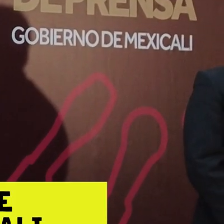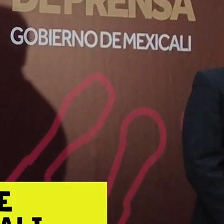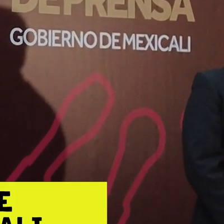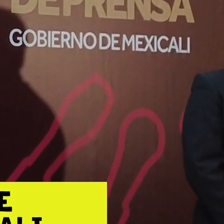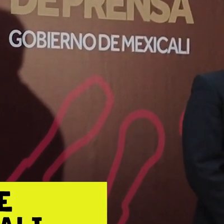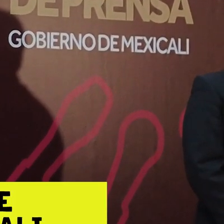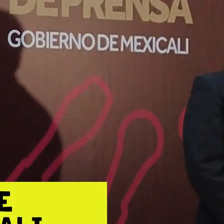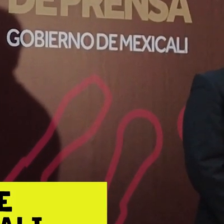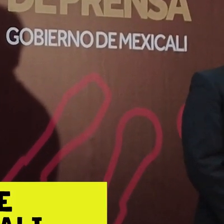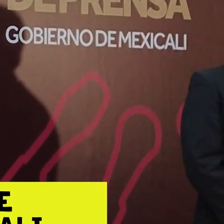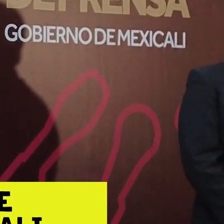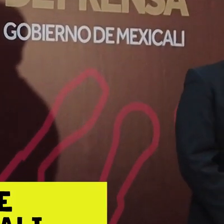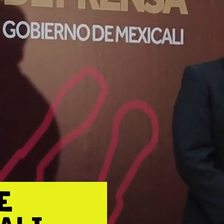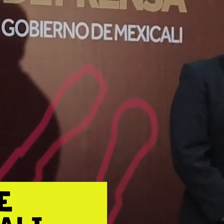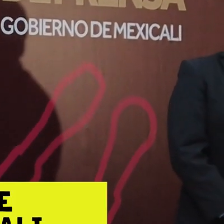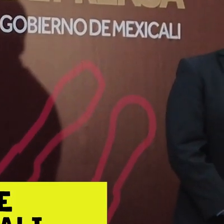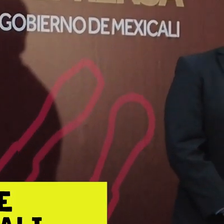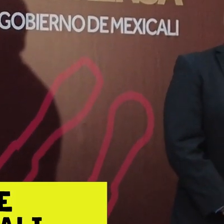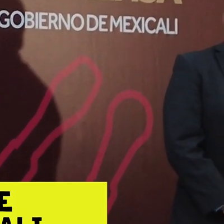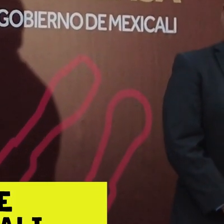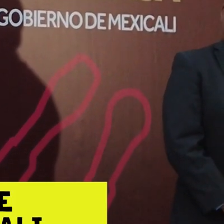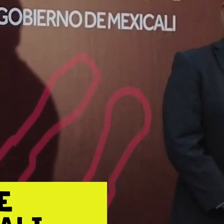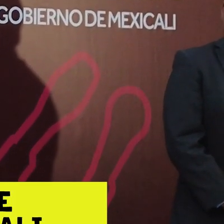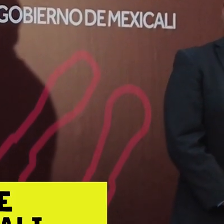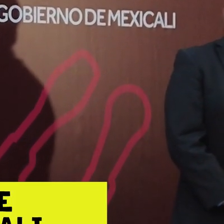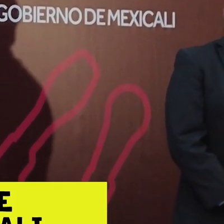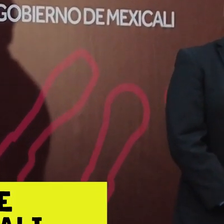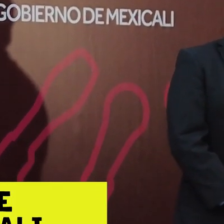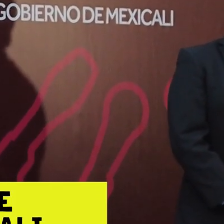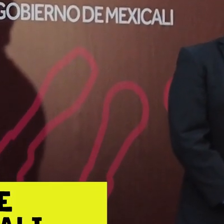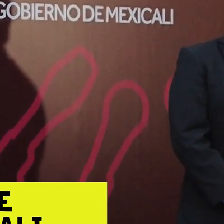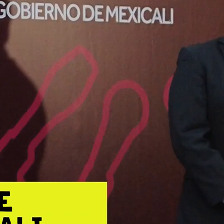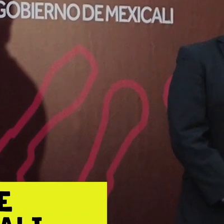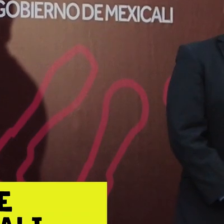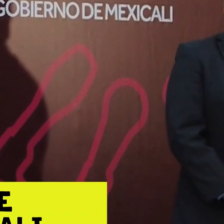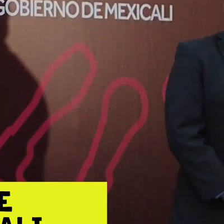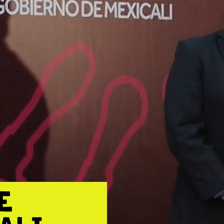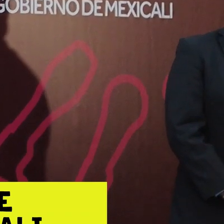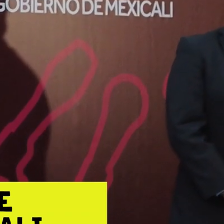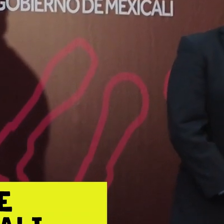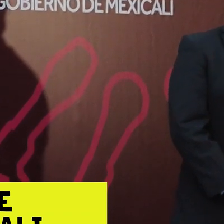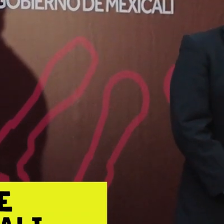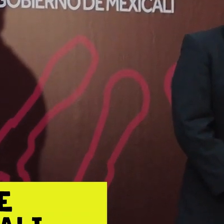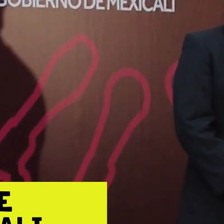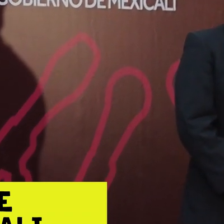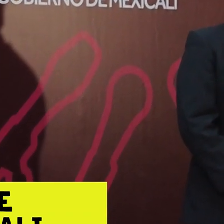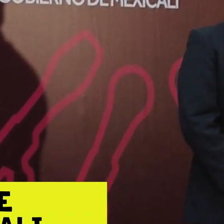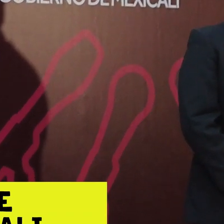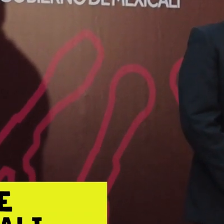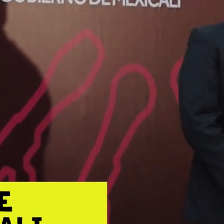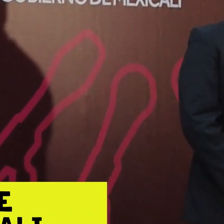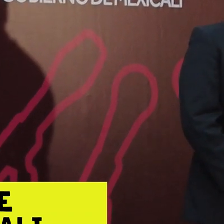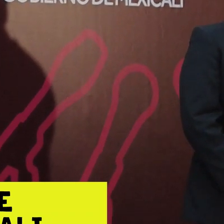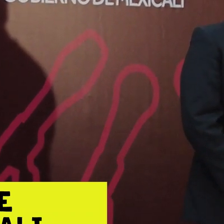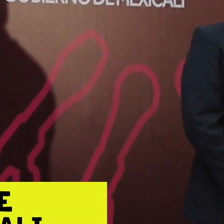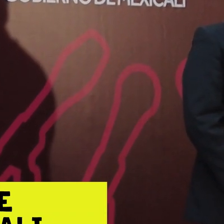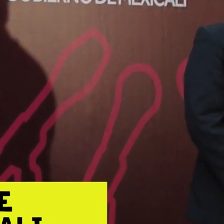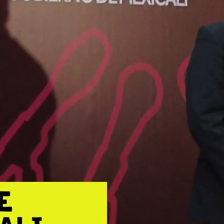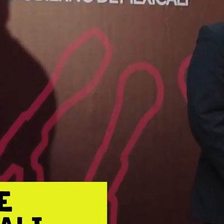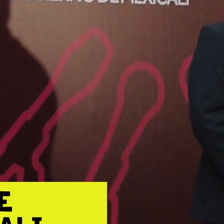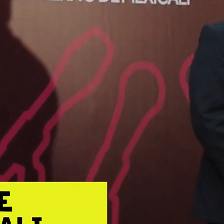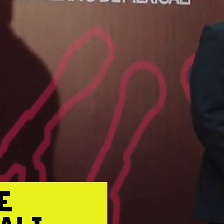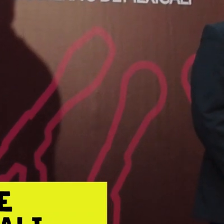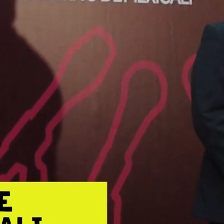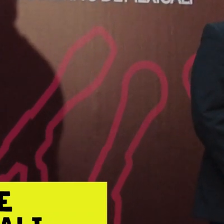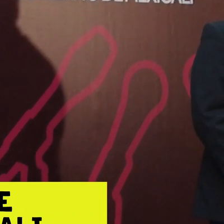en este momento me están pidiendo apoyo, pues probablemente ir es lo menos que puedo hacer. Ir a hablar con la gente de la CFE.